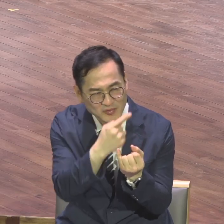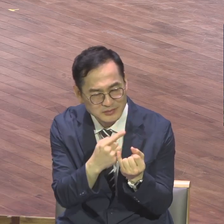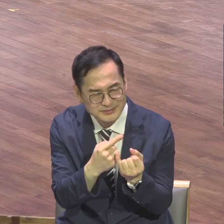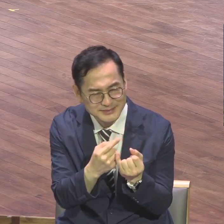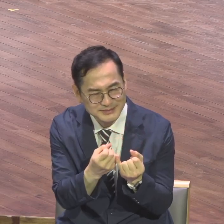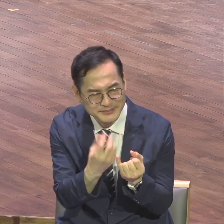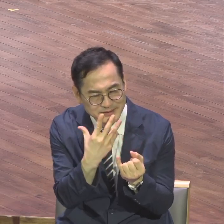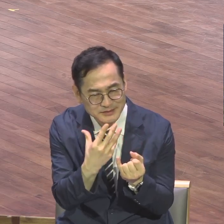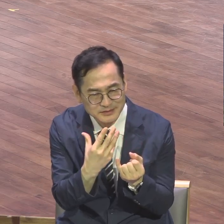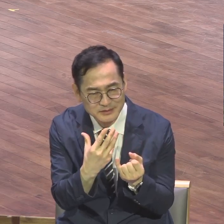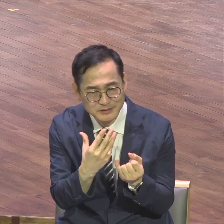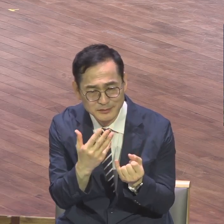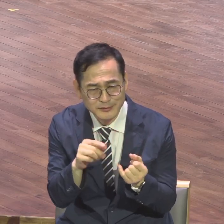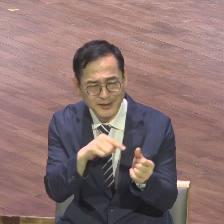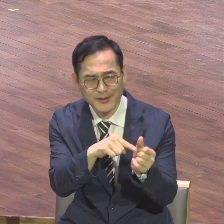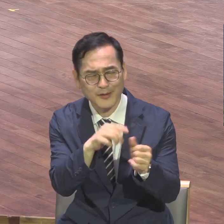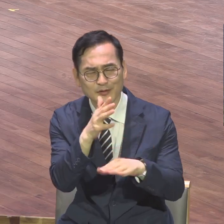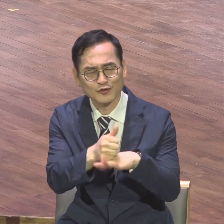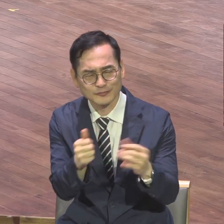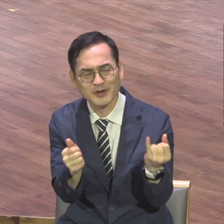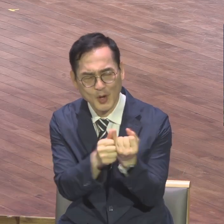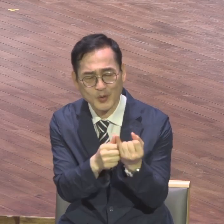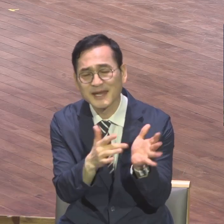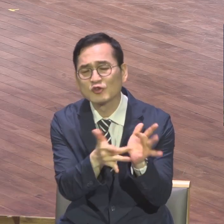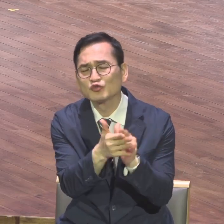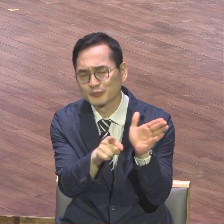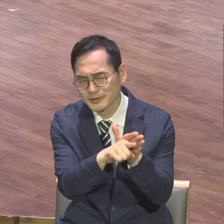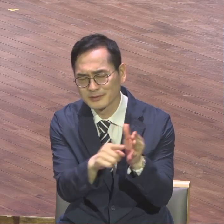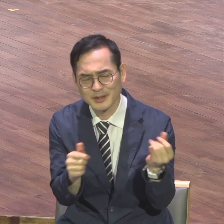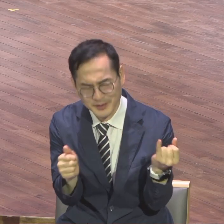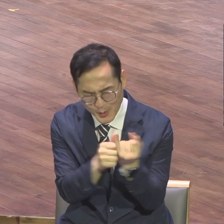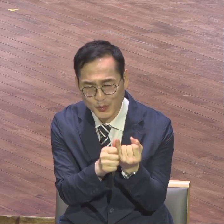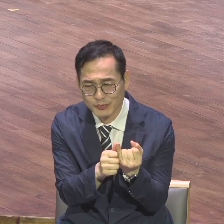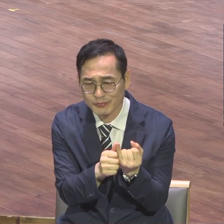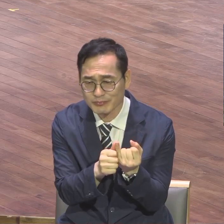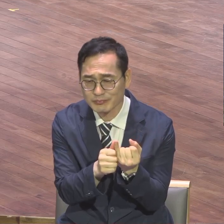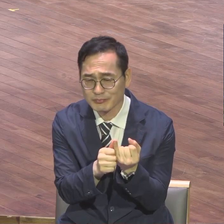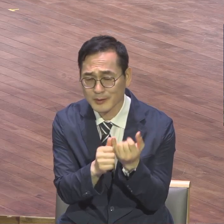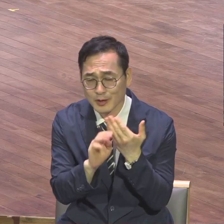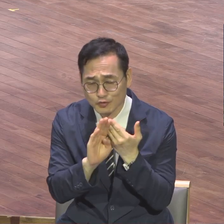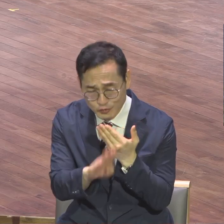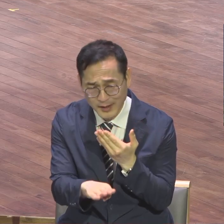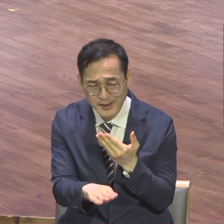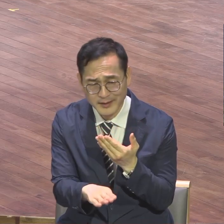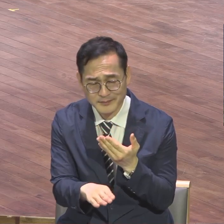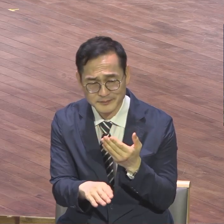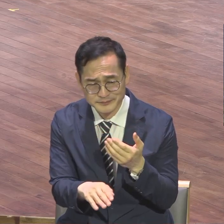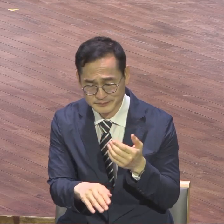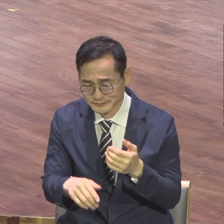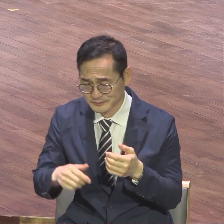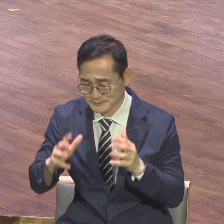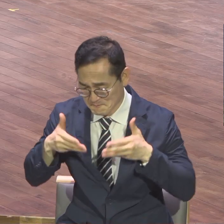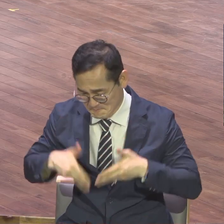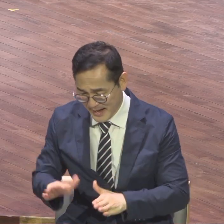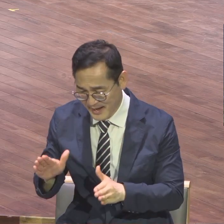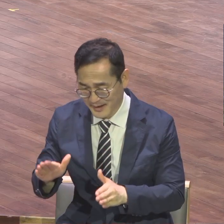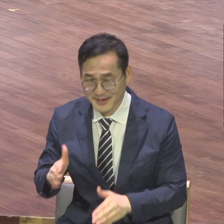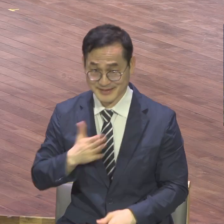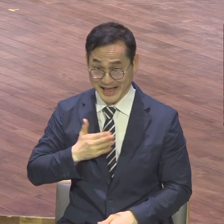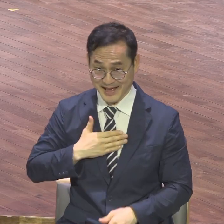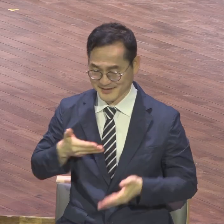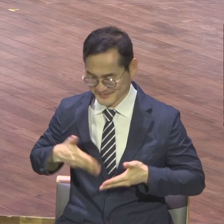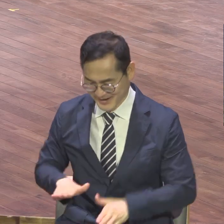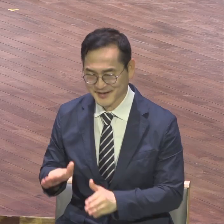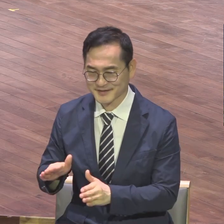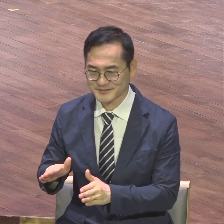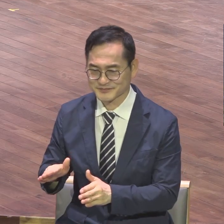영향은 우리 어머니가 다 입혔어요. 기도, 헌신, 예배, 주일, 성숨. 칼같이 그냥 우리 어머니 성격이 불칼이에요,